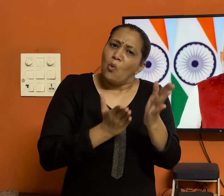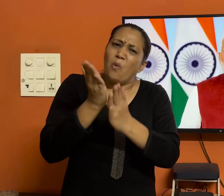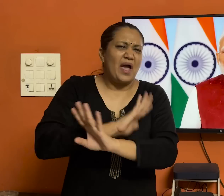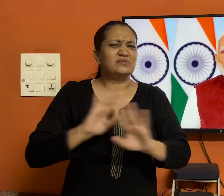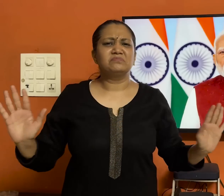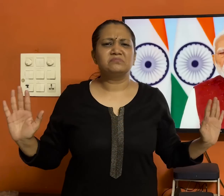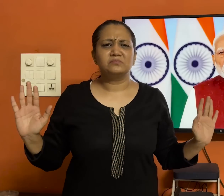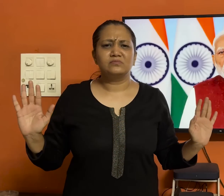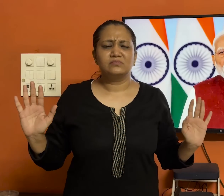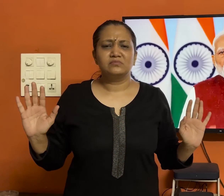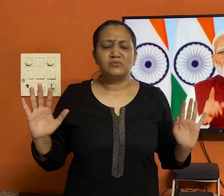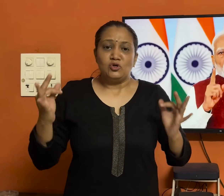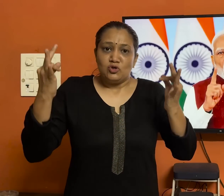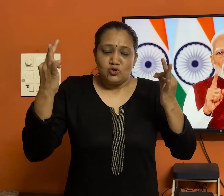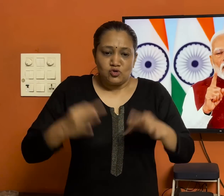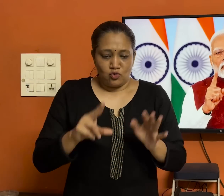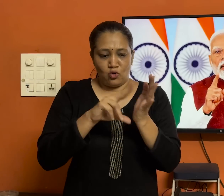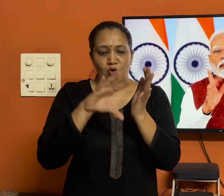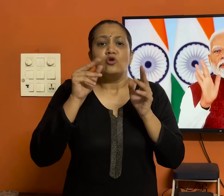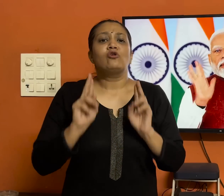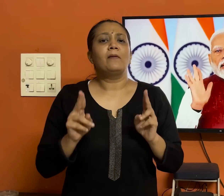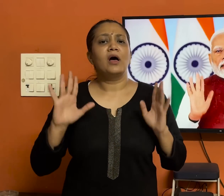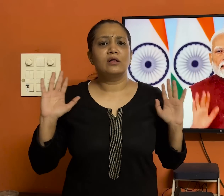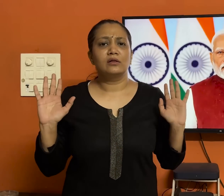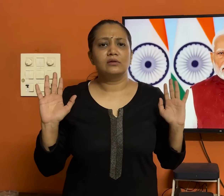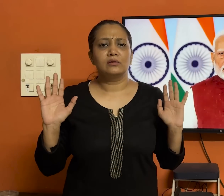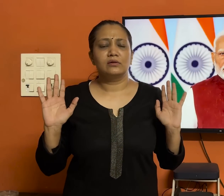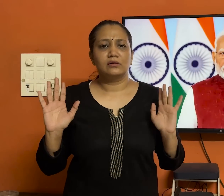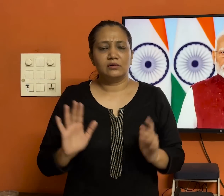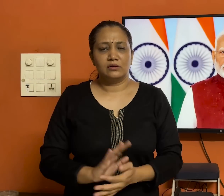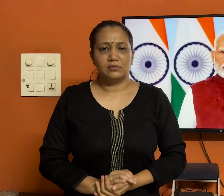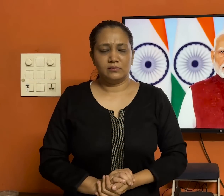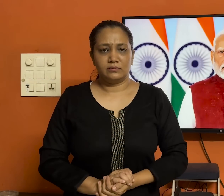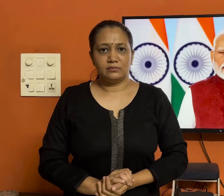पैमाना, न्यू नॉर्मल तय कर दिया।